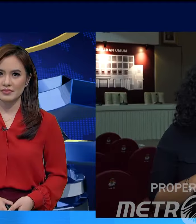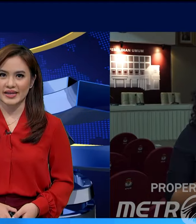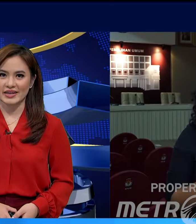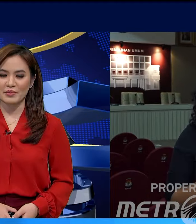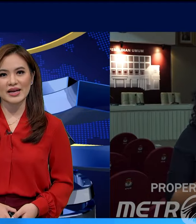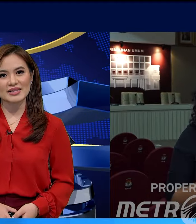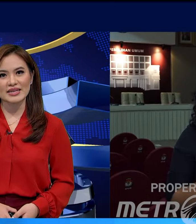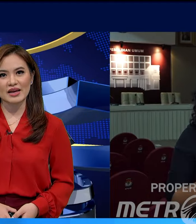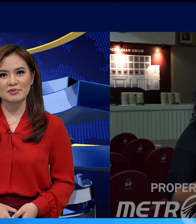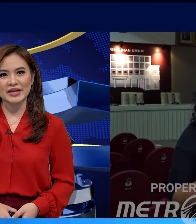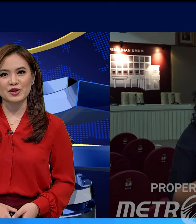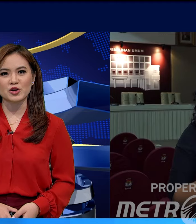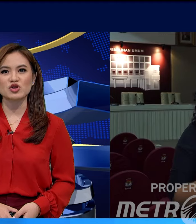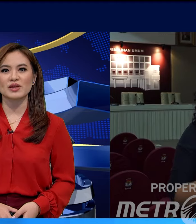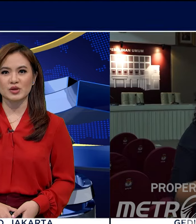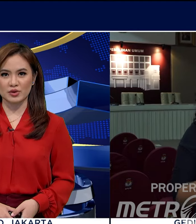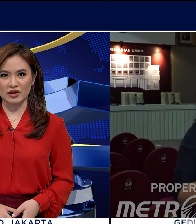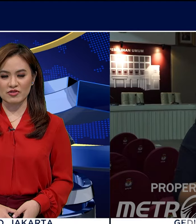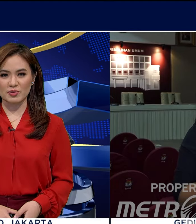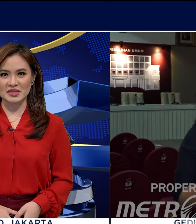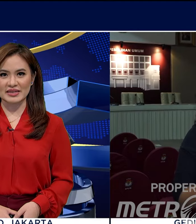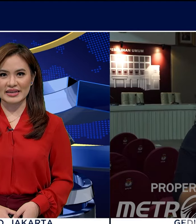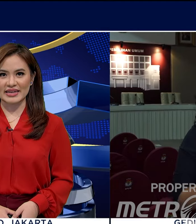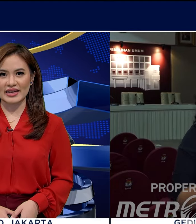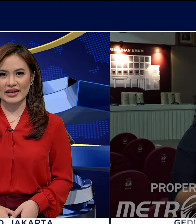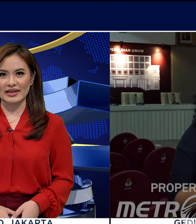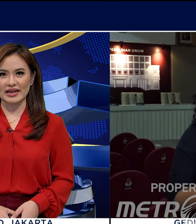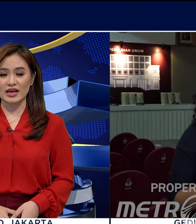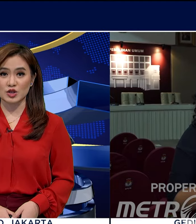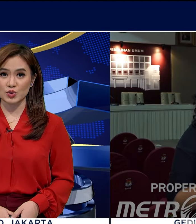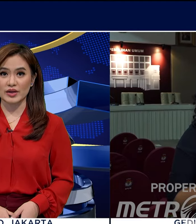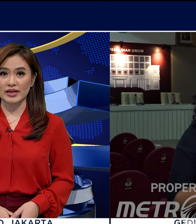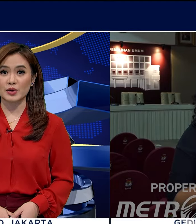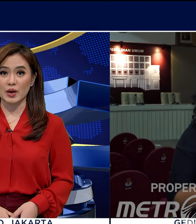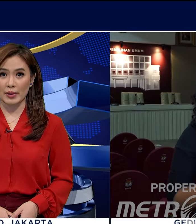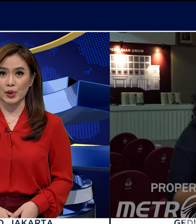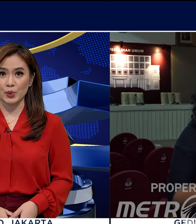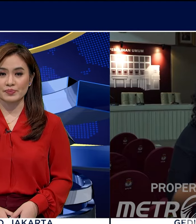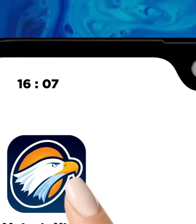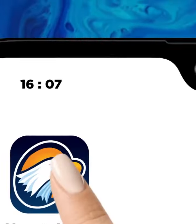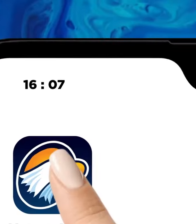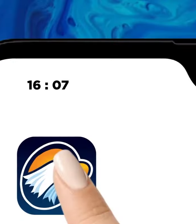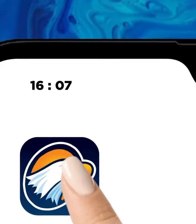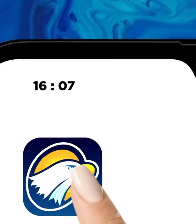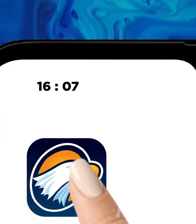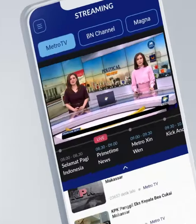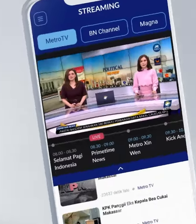studio. Baik, terima kasih Arbida Dono Sumito untuk informasi terkini dari Anda langsung dari gedung KPU.